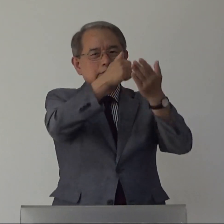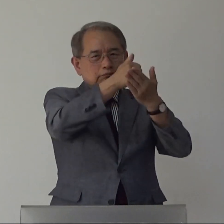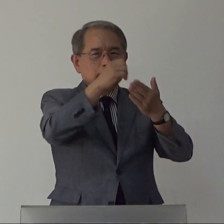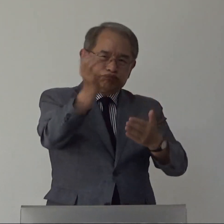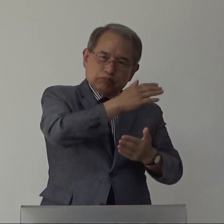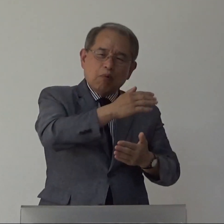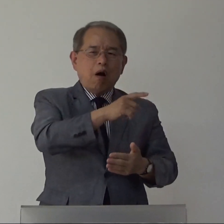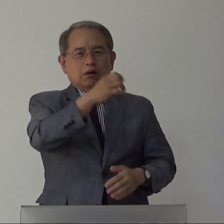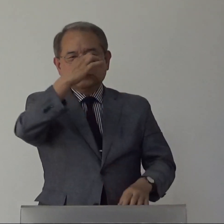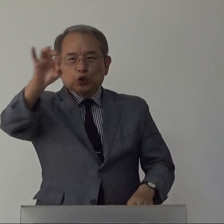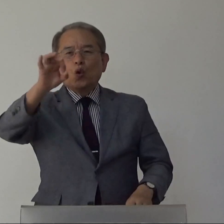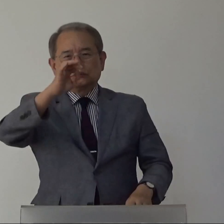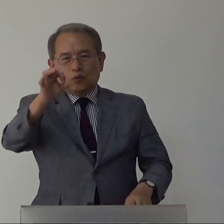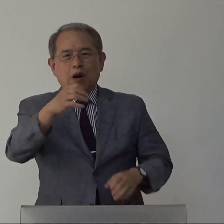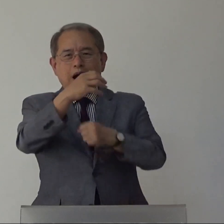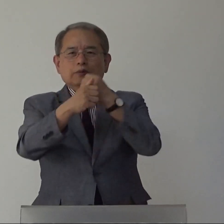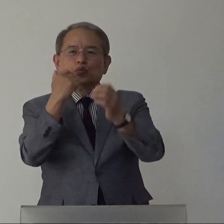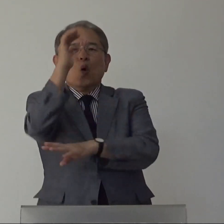참 그리스도인의 모습은 다른